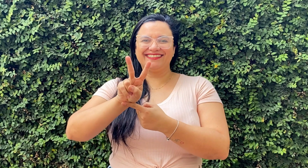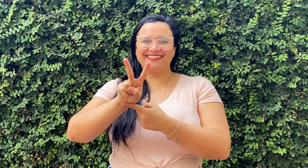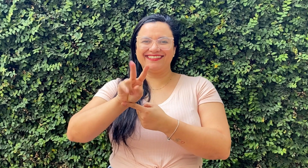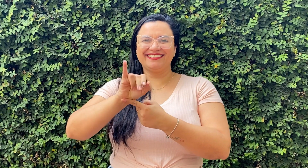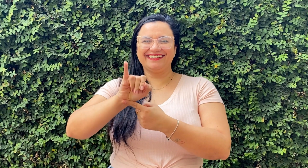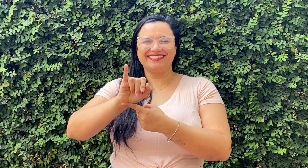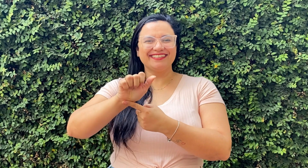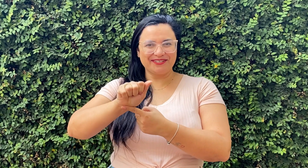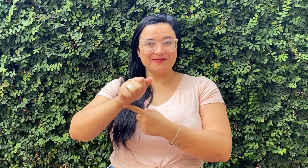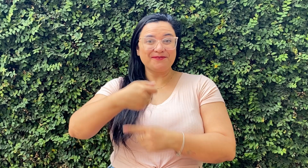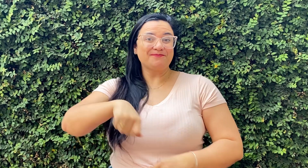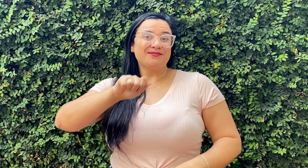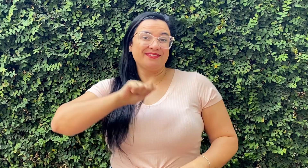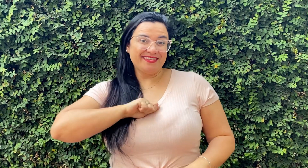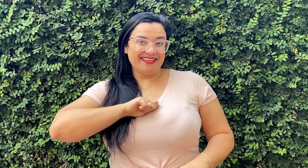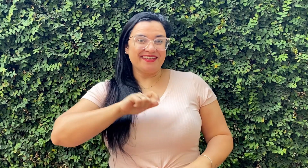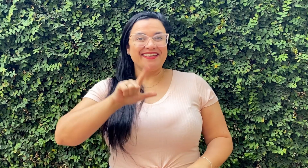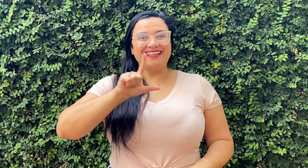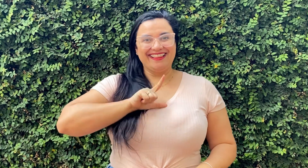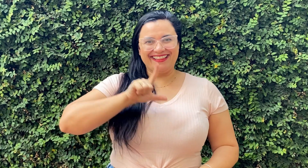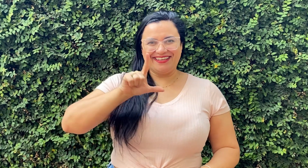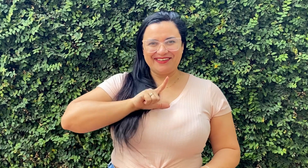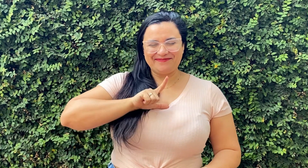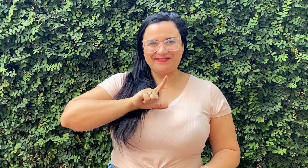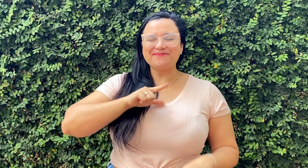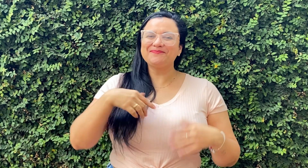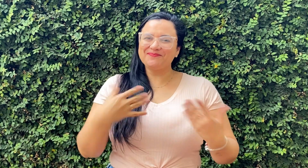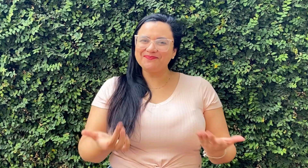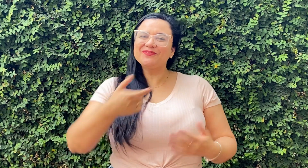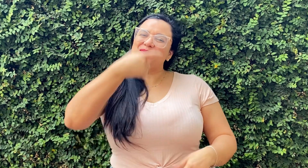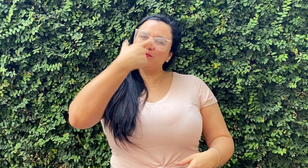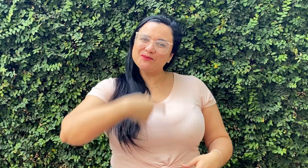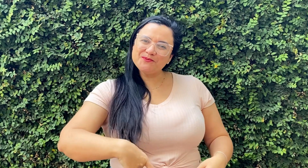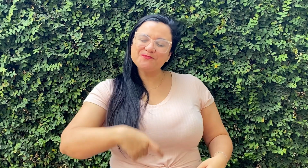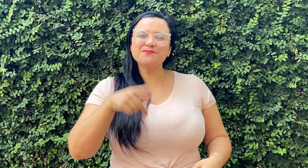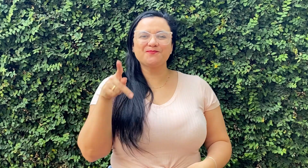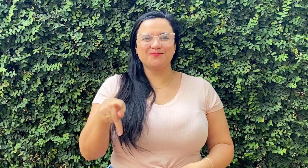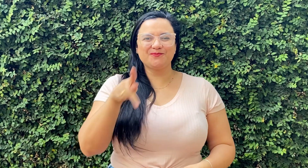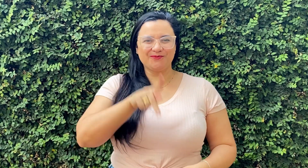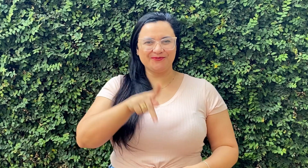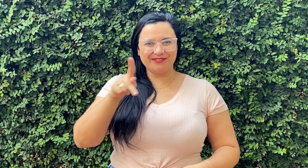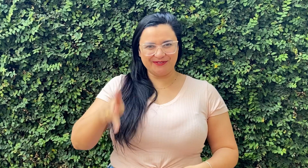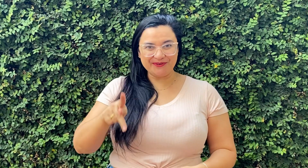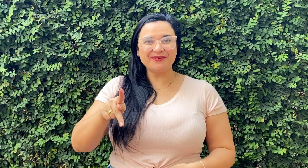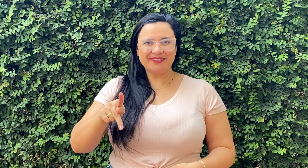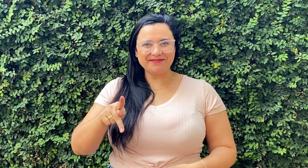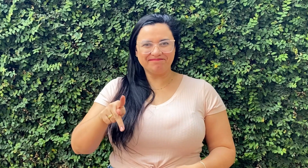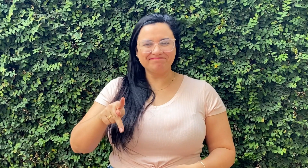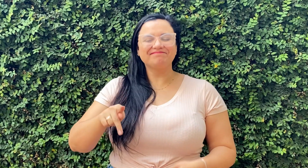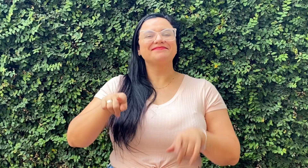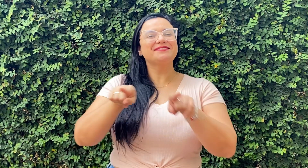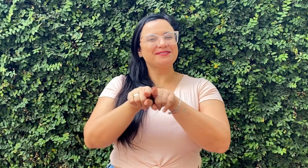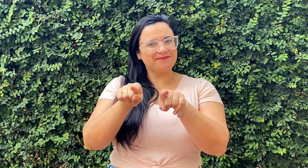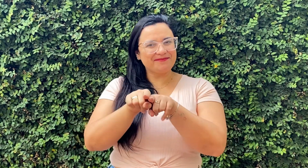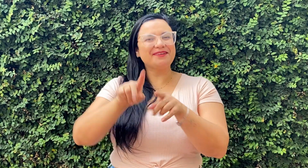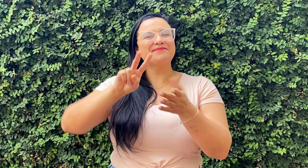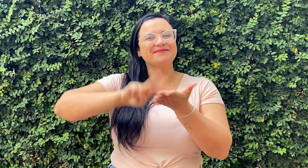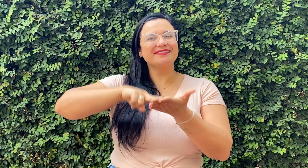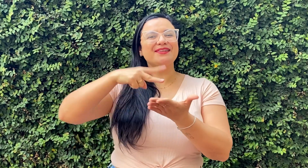Meu nome é Lívia e esse é o meu sinal nome. Sou professora e também tradutora